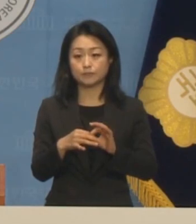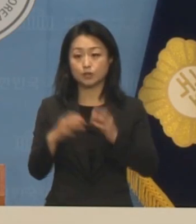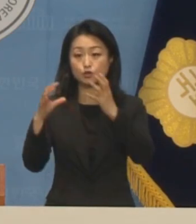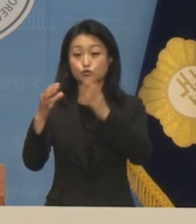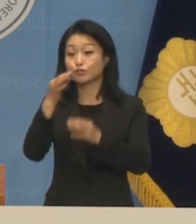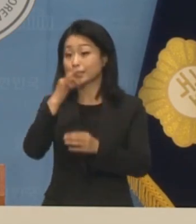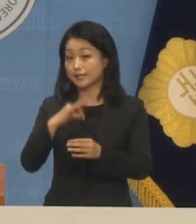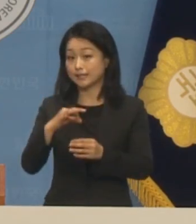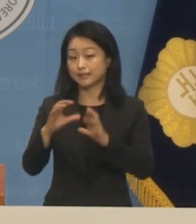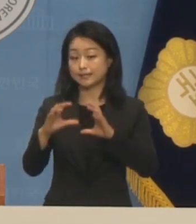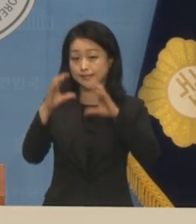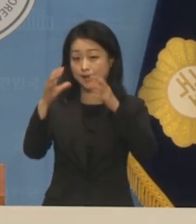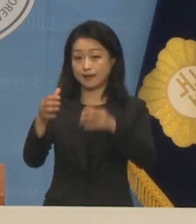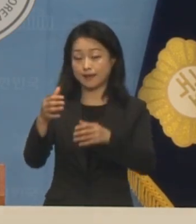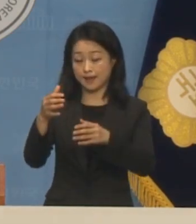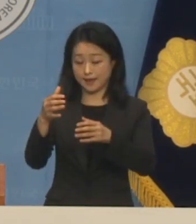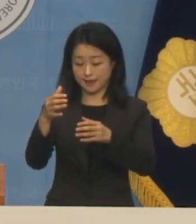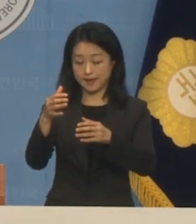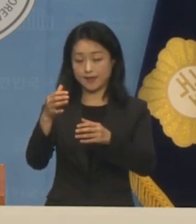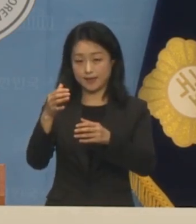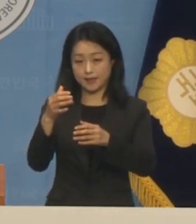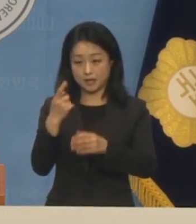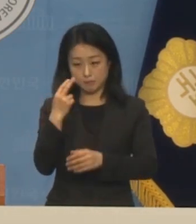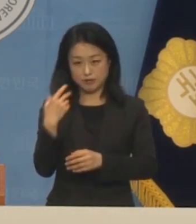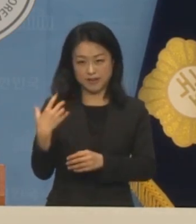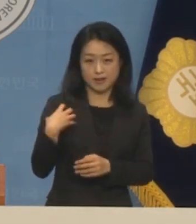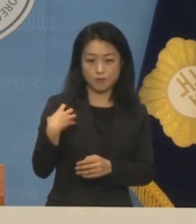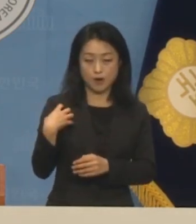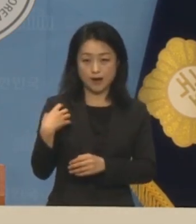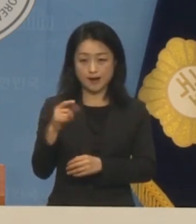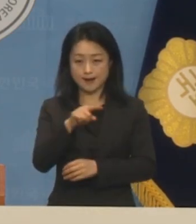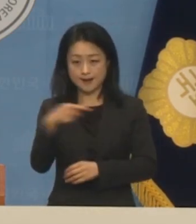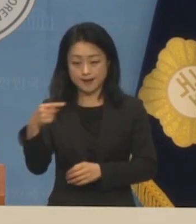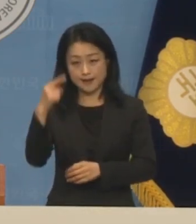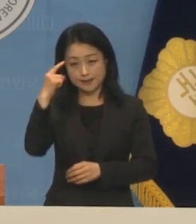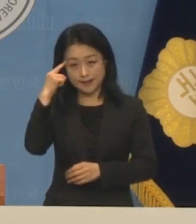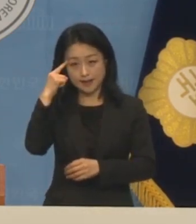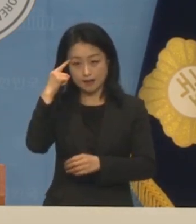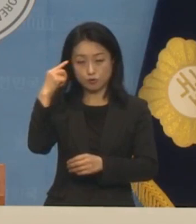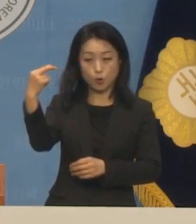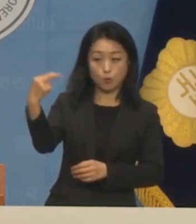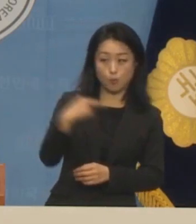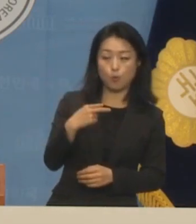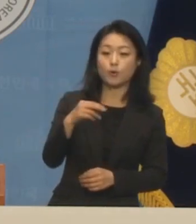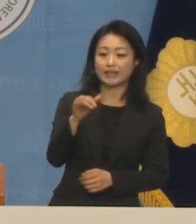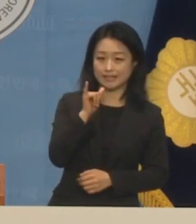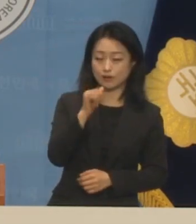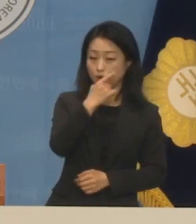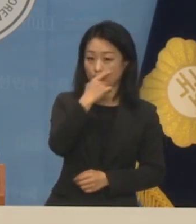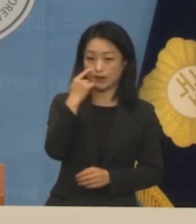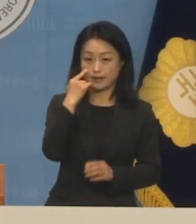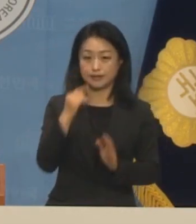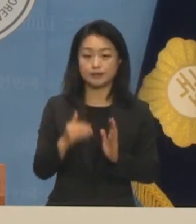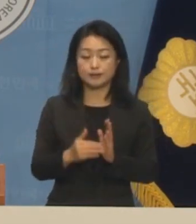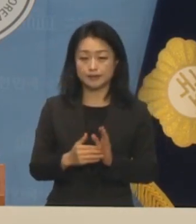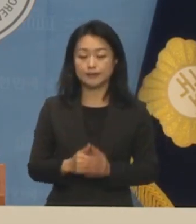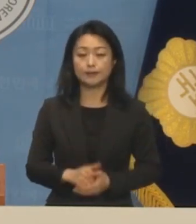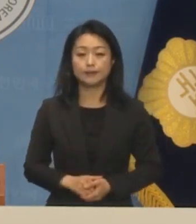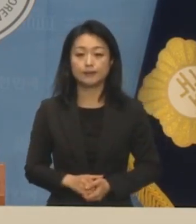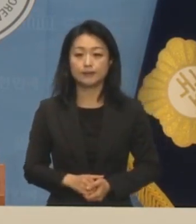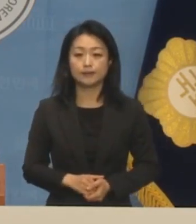국익과 세계 전략의 측면에서 우리를 바라보고 있다는 것을 확인할 수